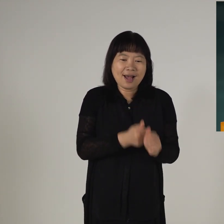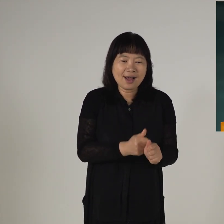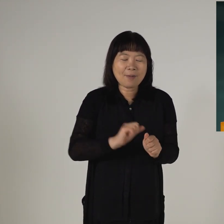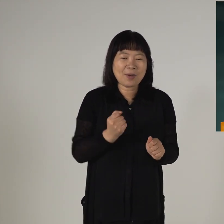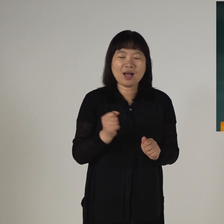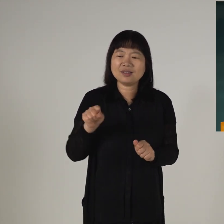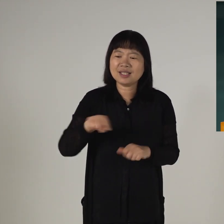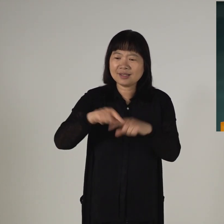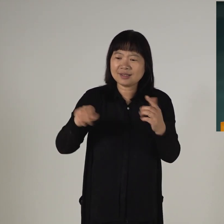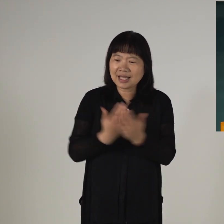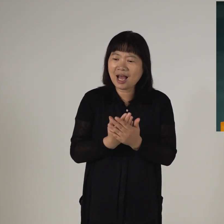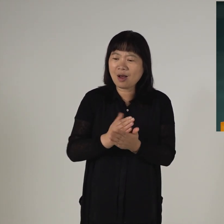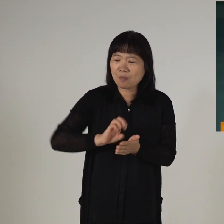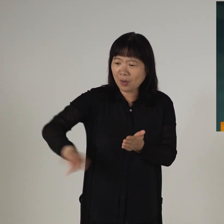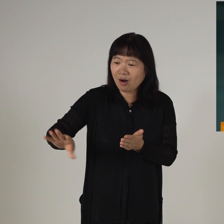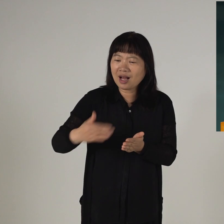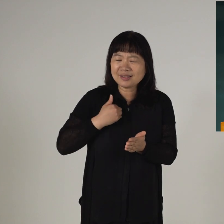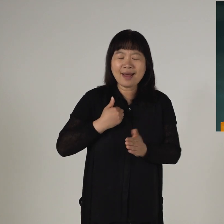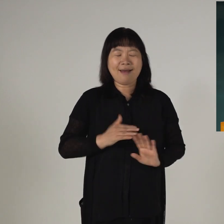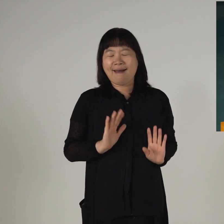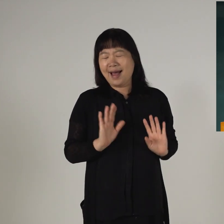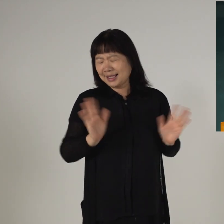다 버릴지라도 자기는 아니라고 그러고,